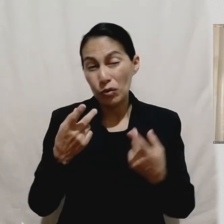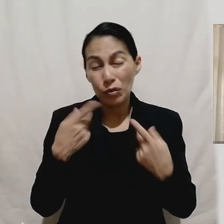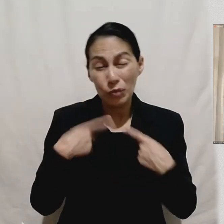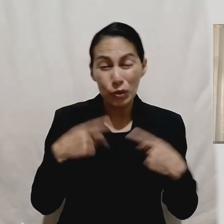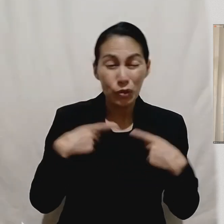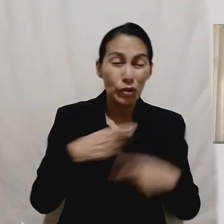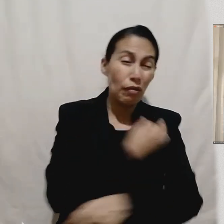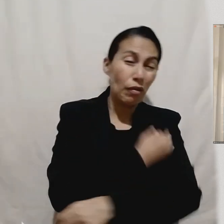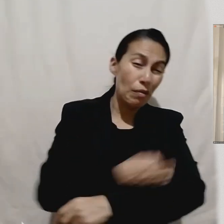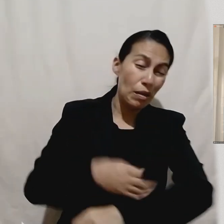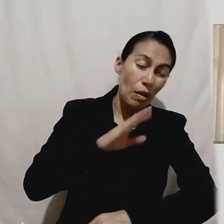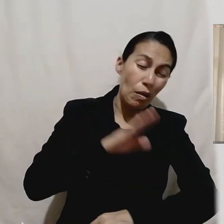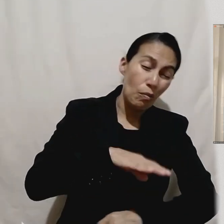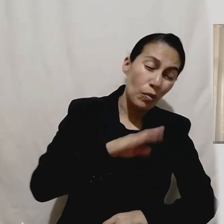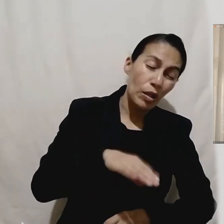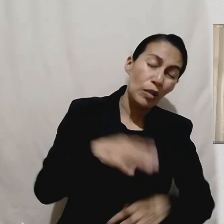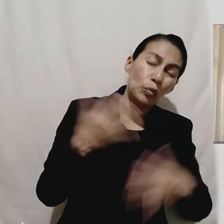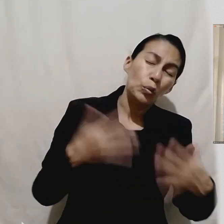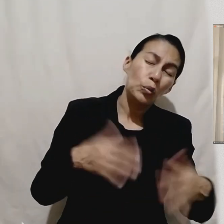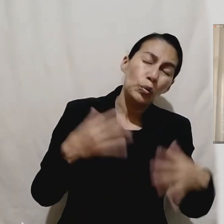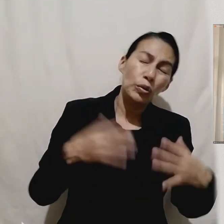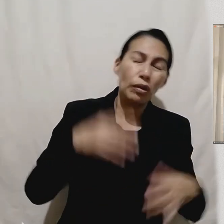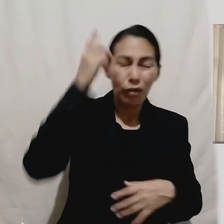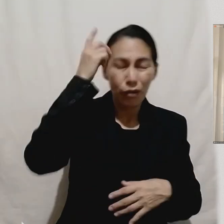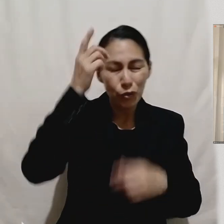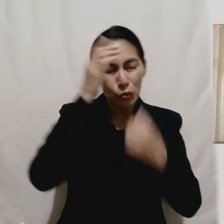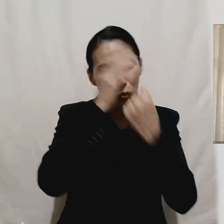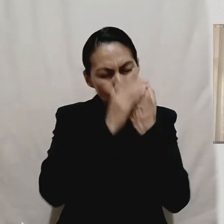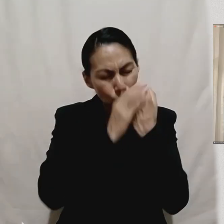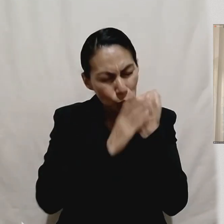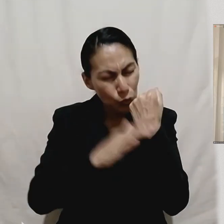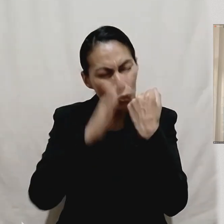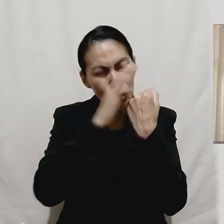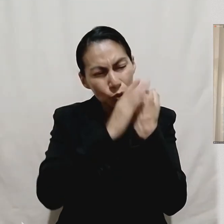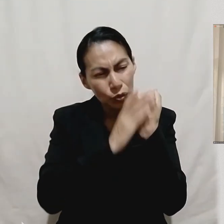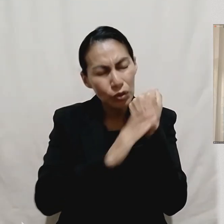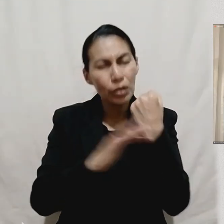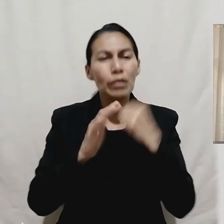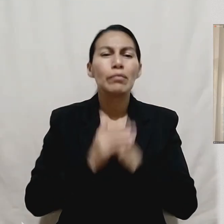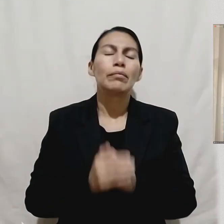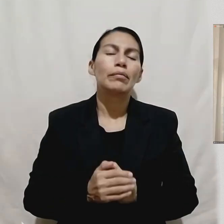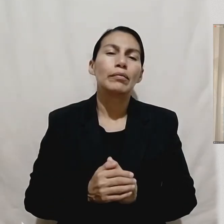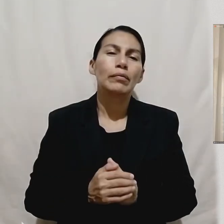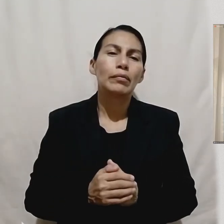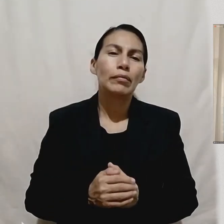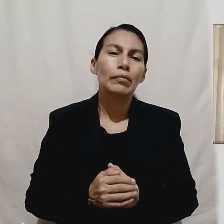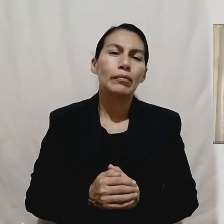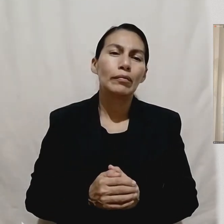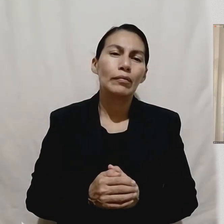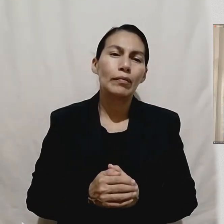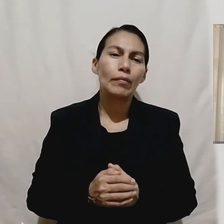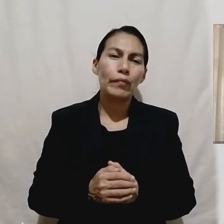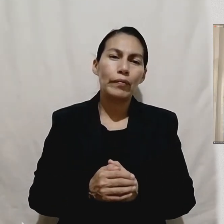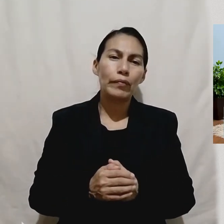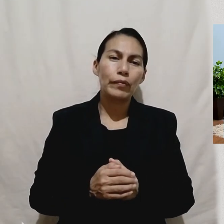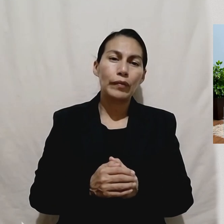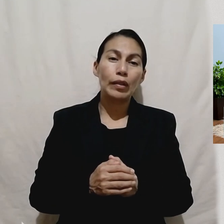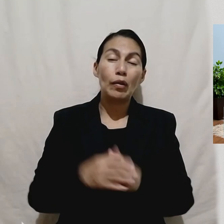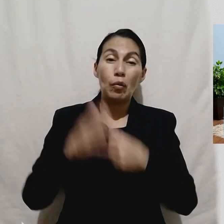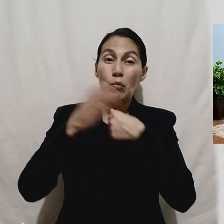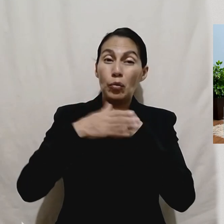querido para que Dios les dé Consuelo un gran Consuelo tenemos